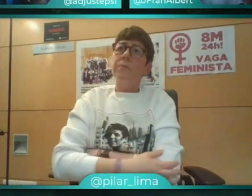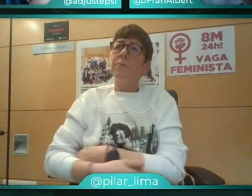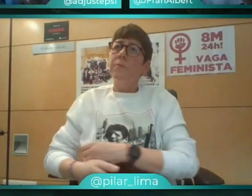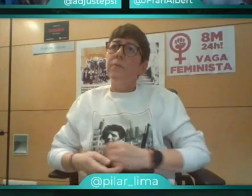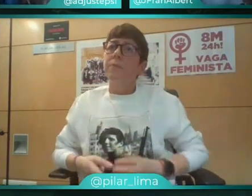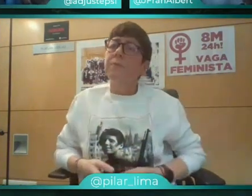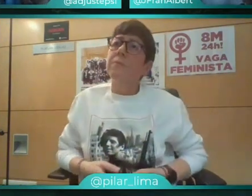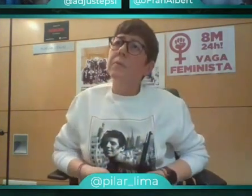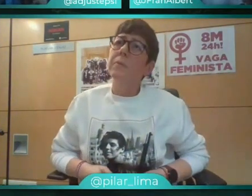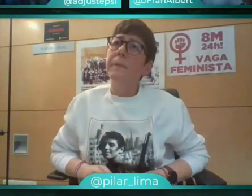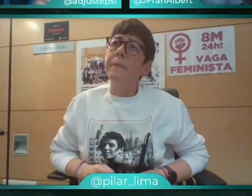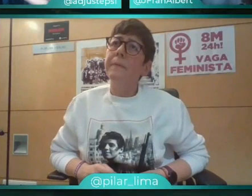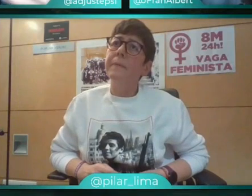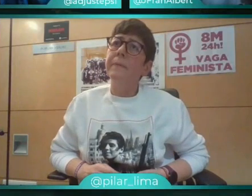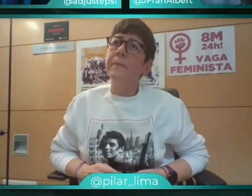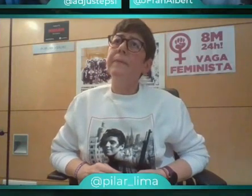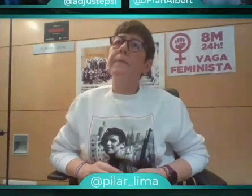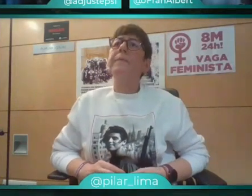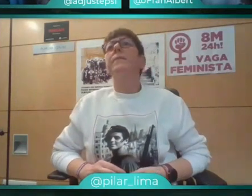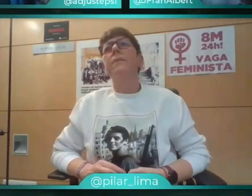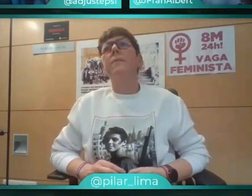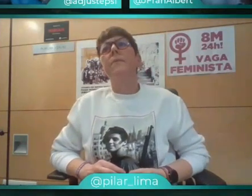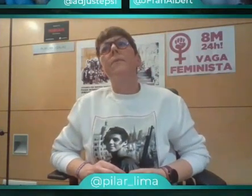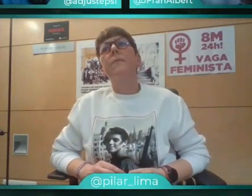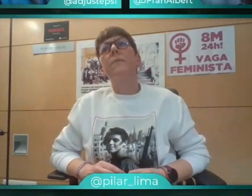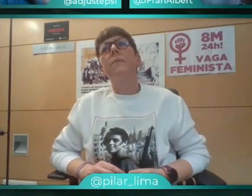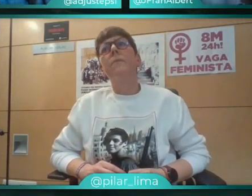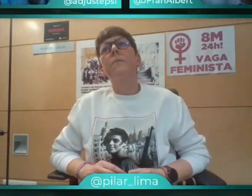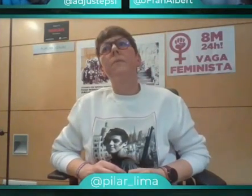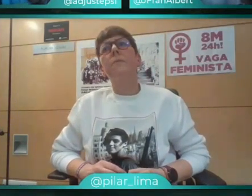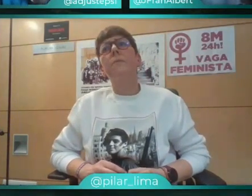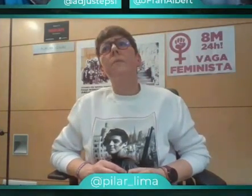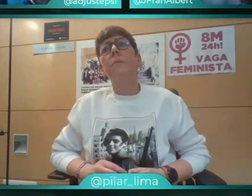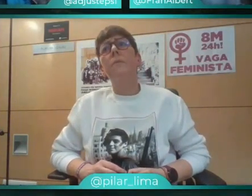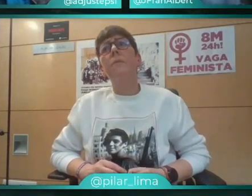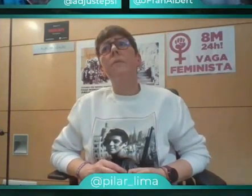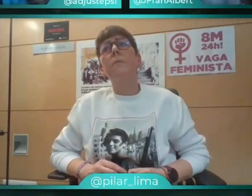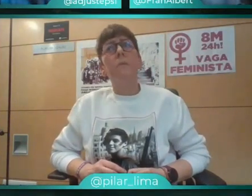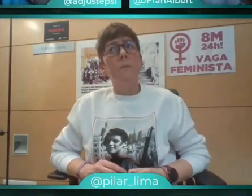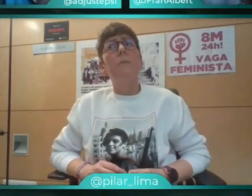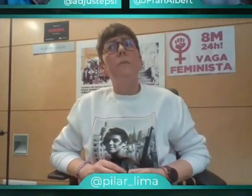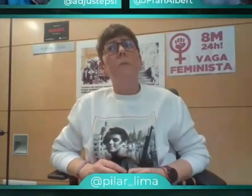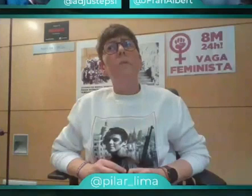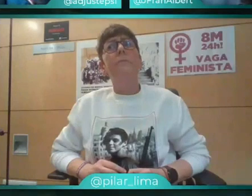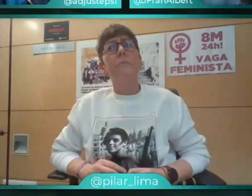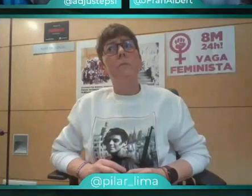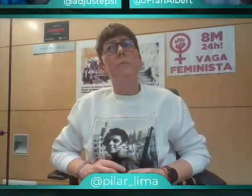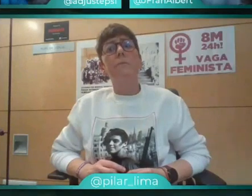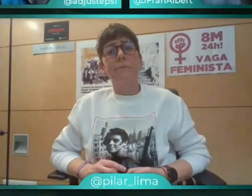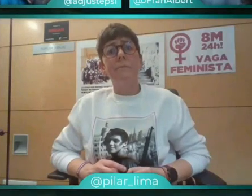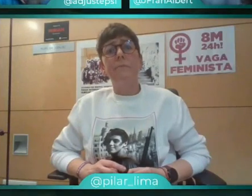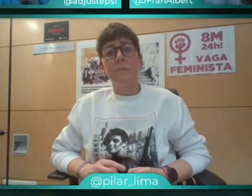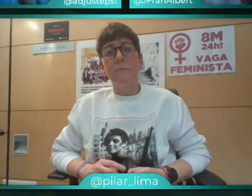bulo que circula por WhatsApp y que circula muchísimo que por supuesto lo ha alimentado la extrema derecha y lo ha inventado la extrema derecha